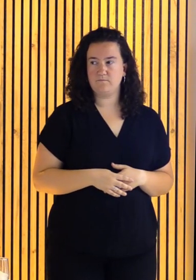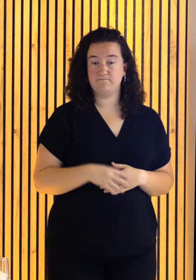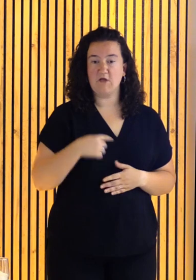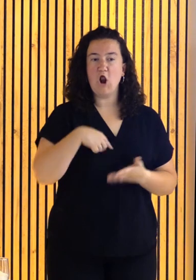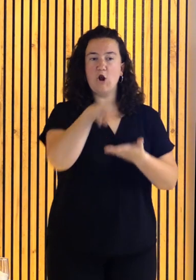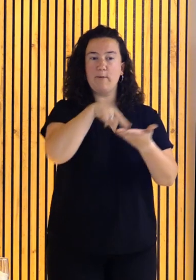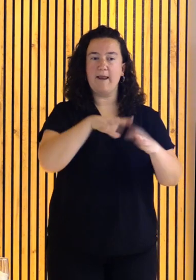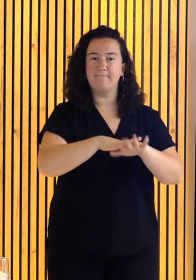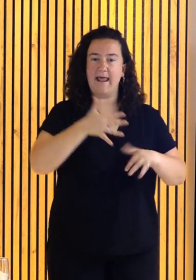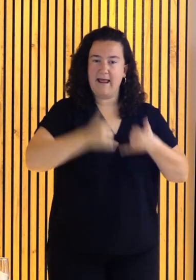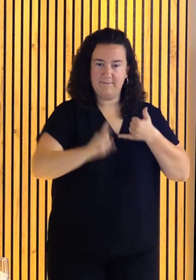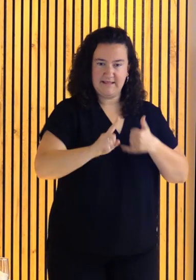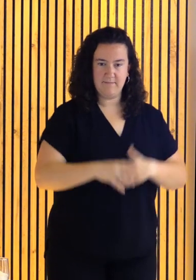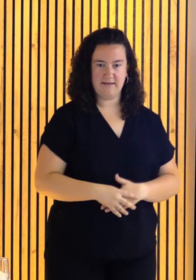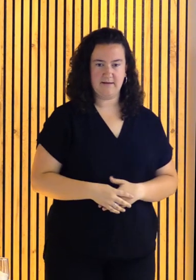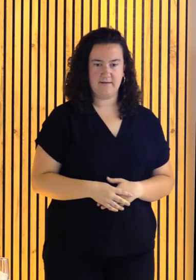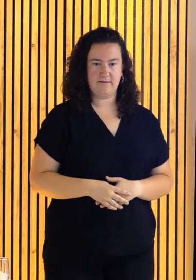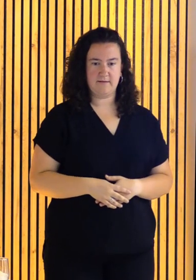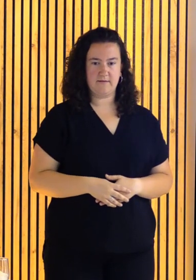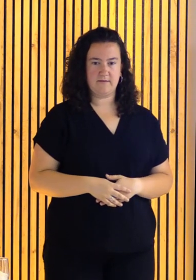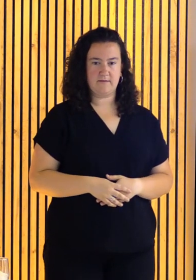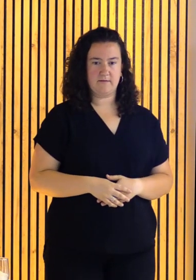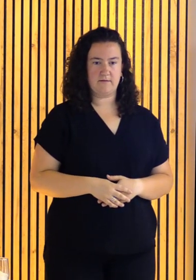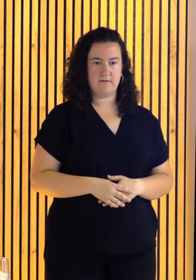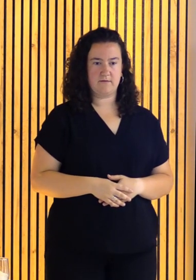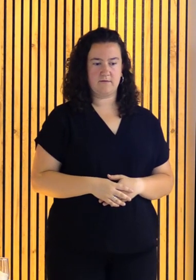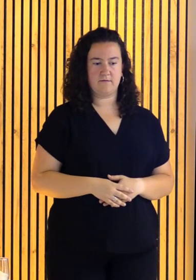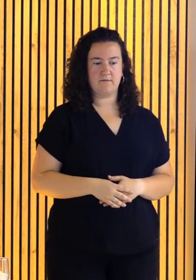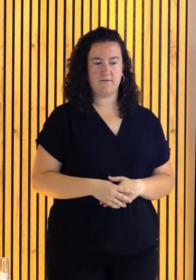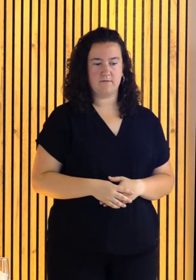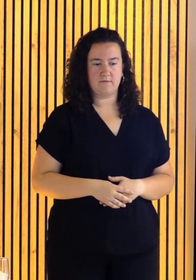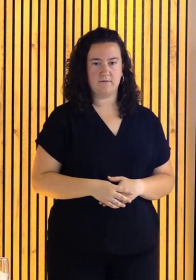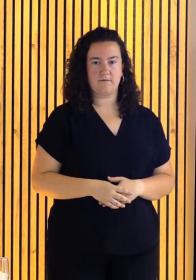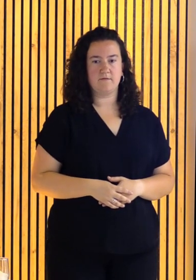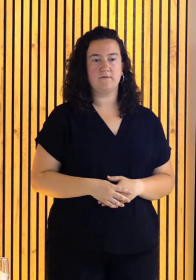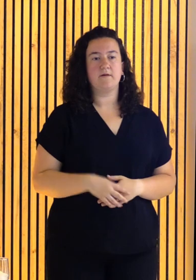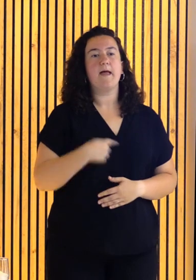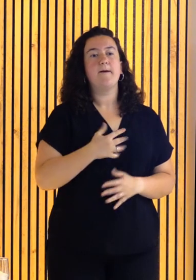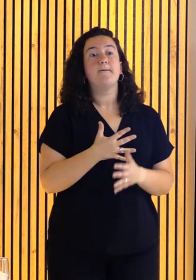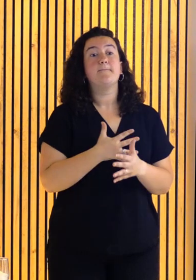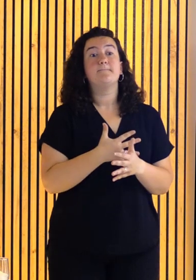esartzeko. Ba, Mariana Olizak dio, privilegioak itxutu egiten du.